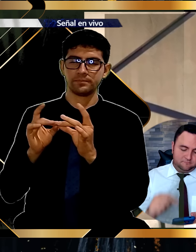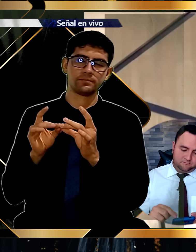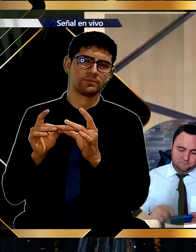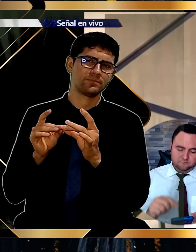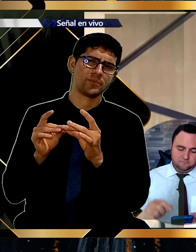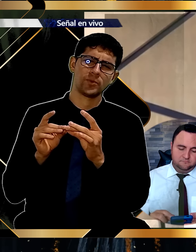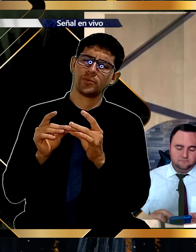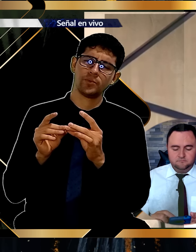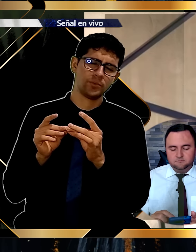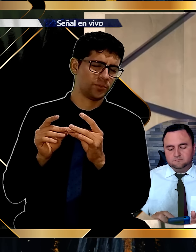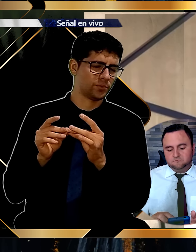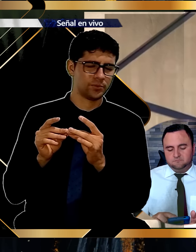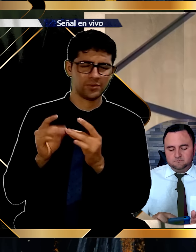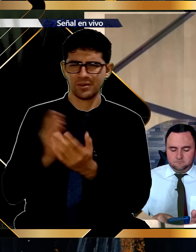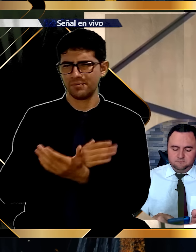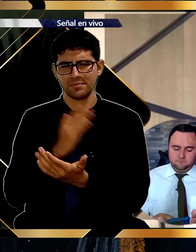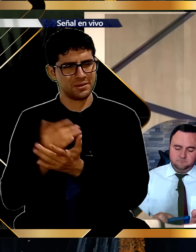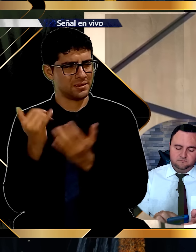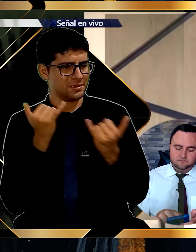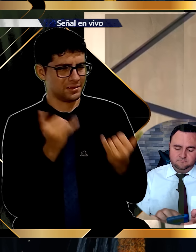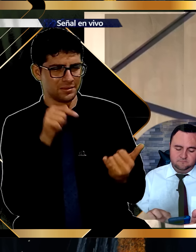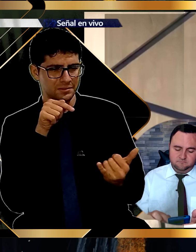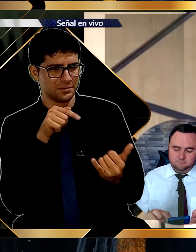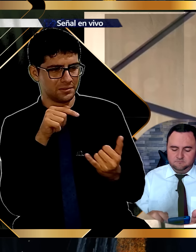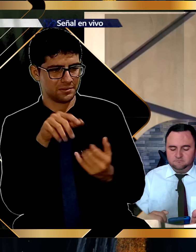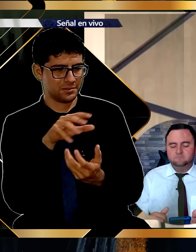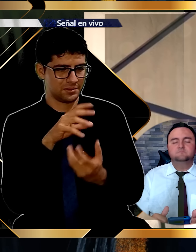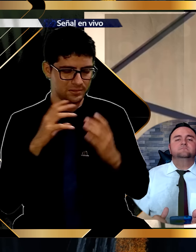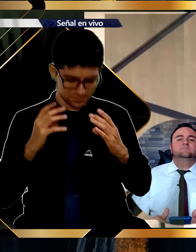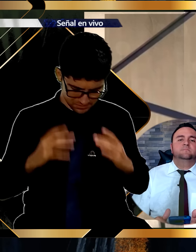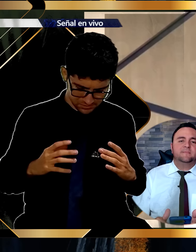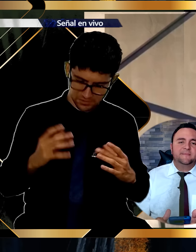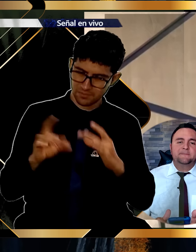Porque mi perfección es la de Cristo.